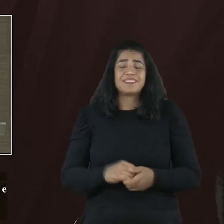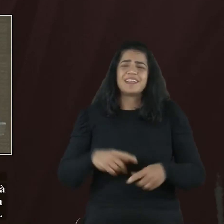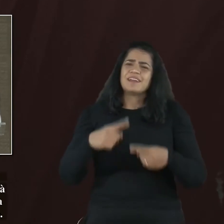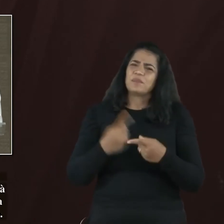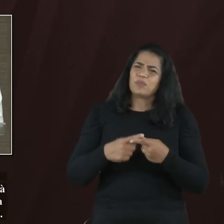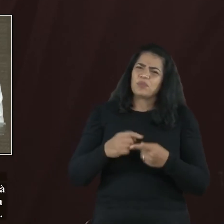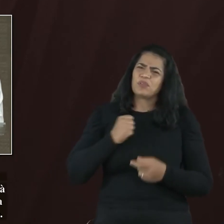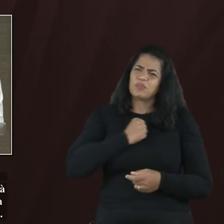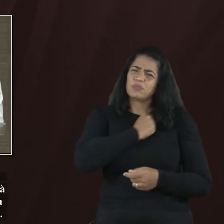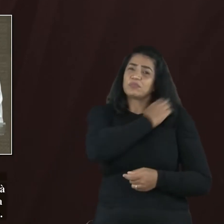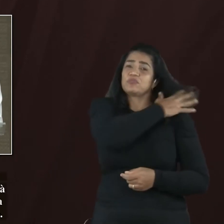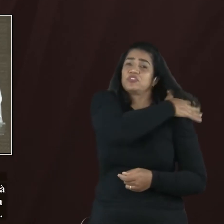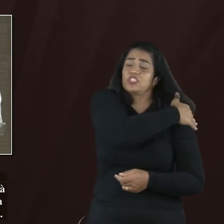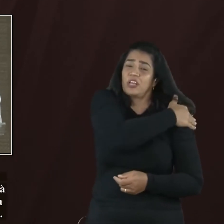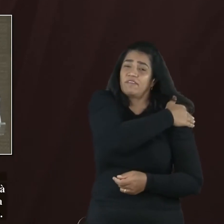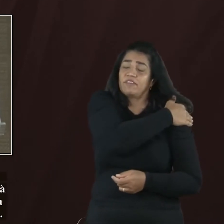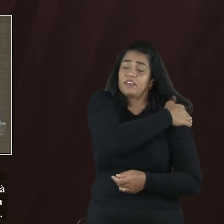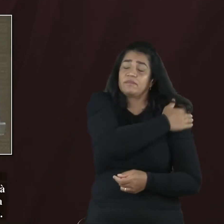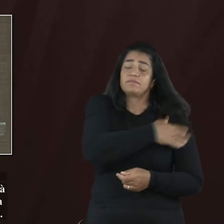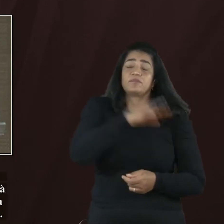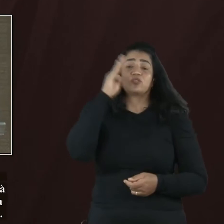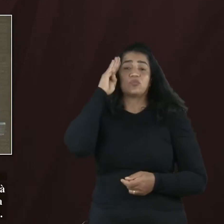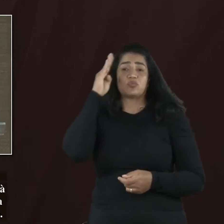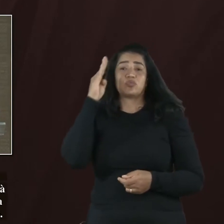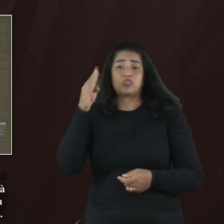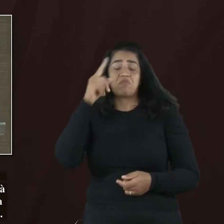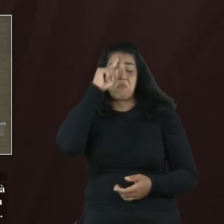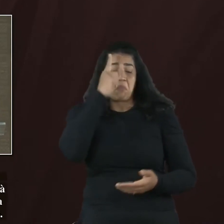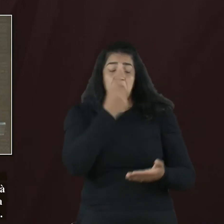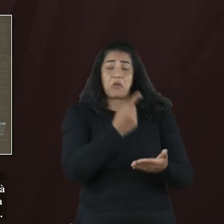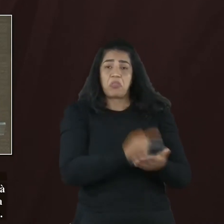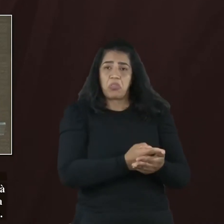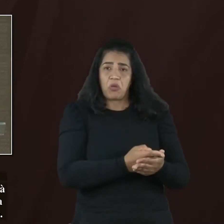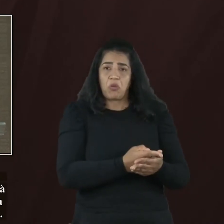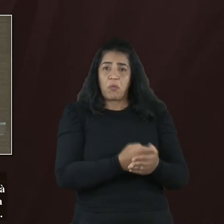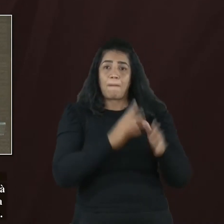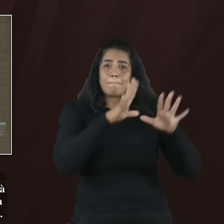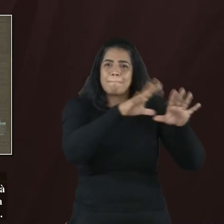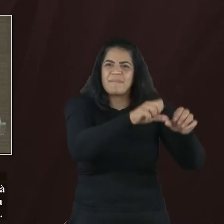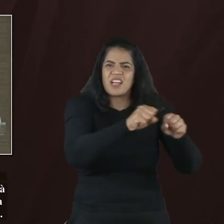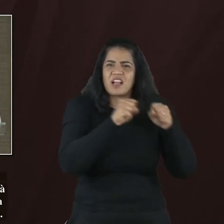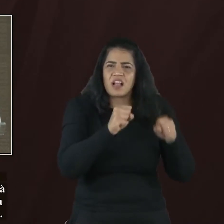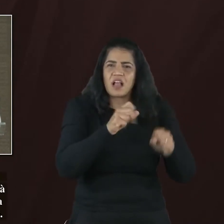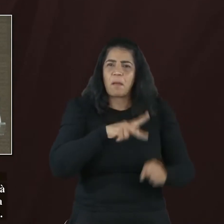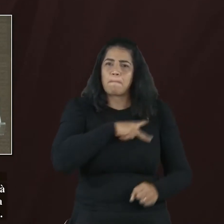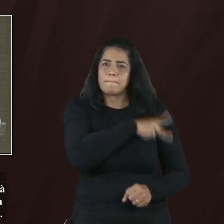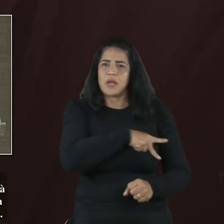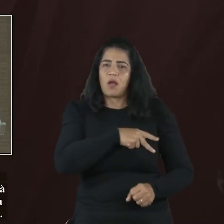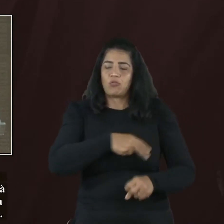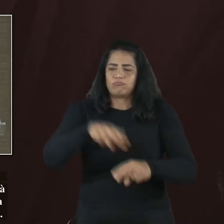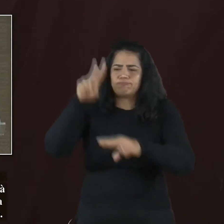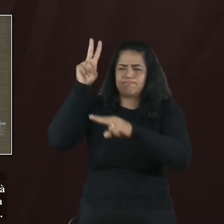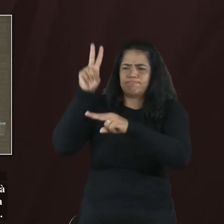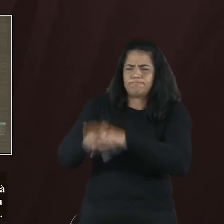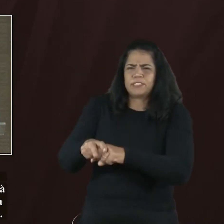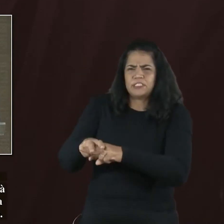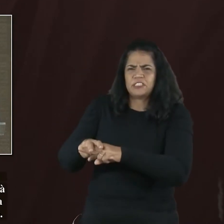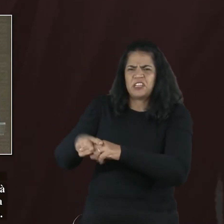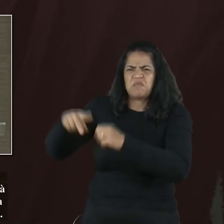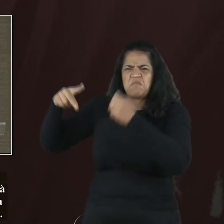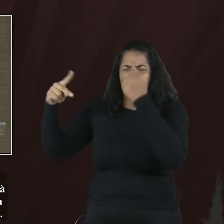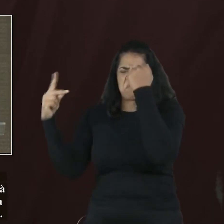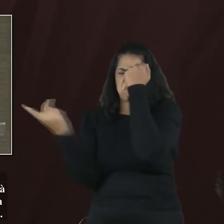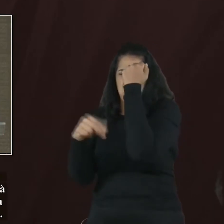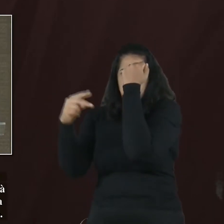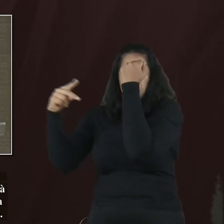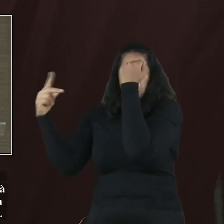fosse recolhido à fortaleza e que sob açoite fosse interrogado para saber